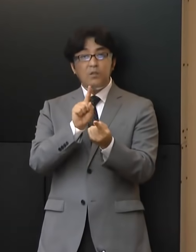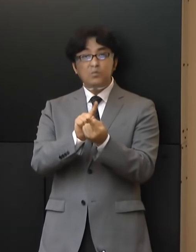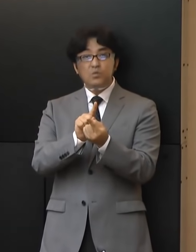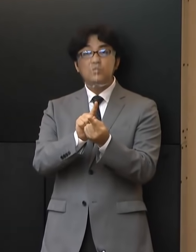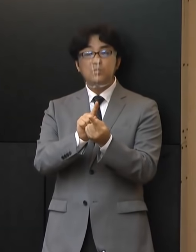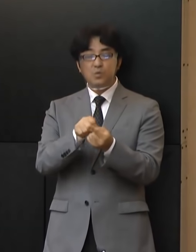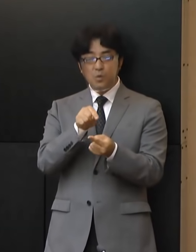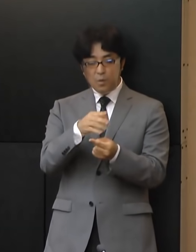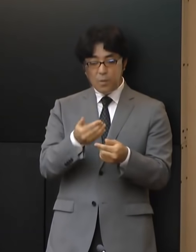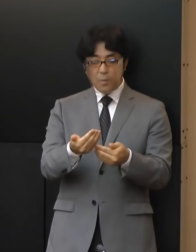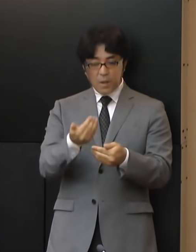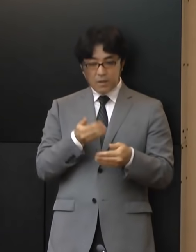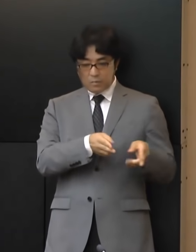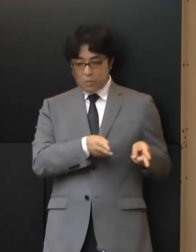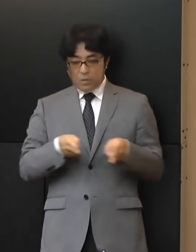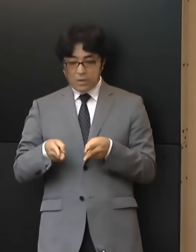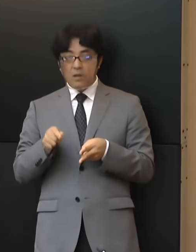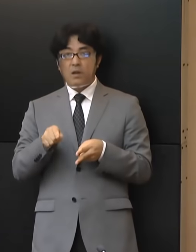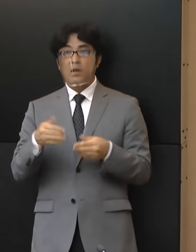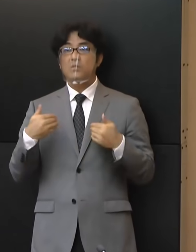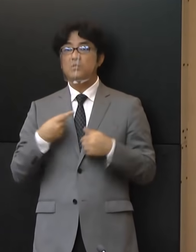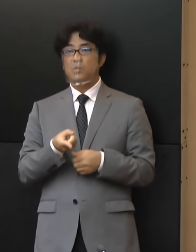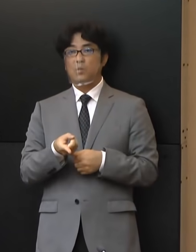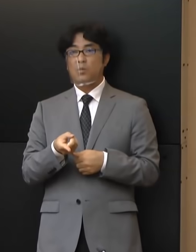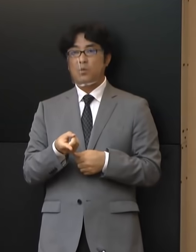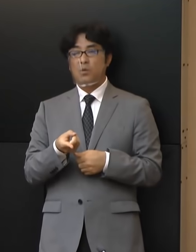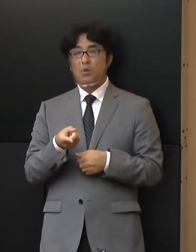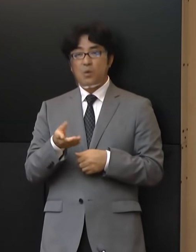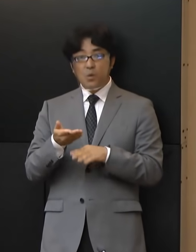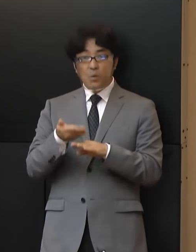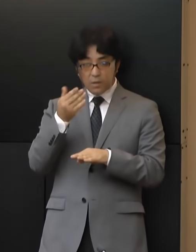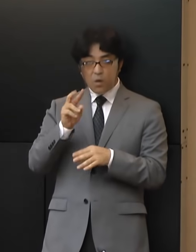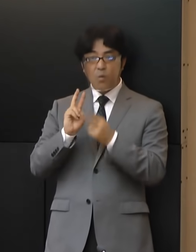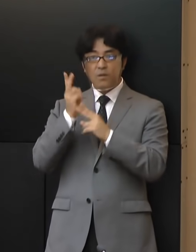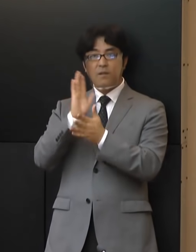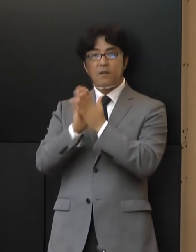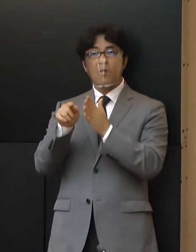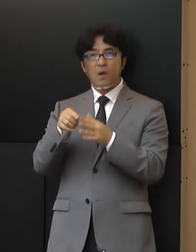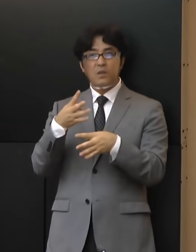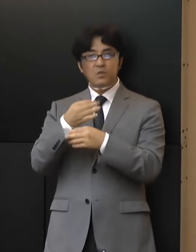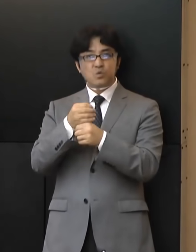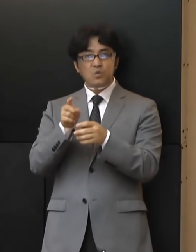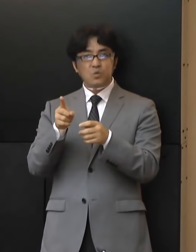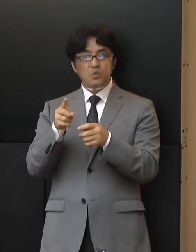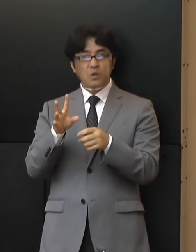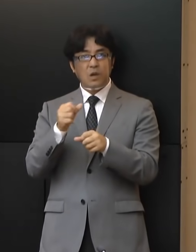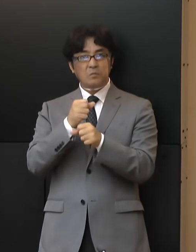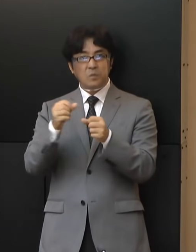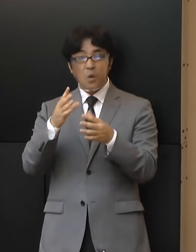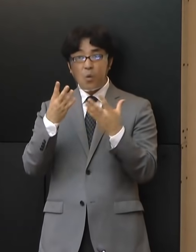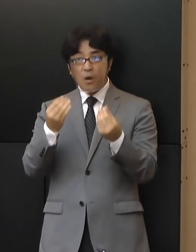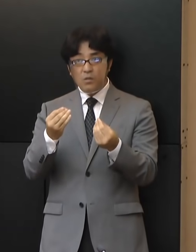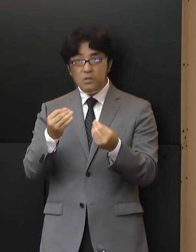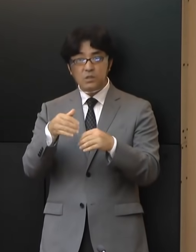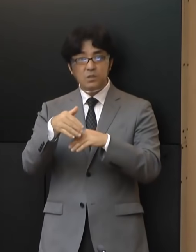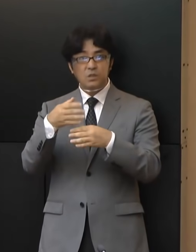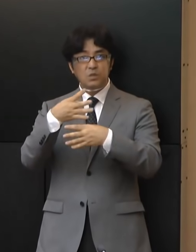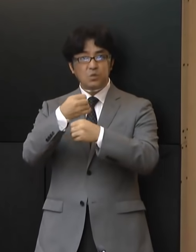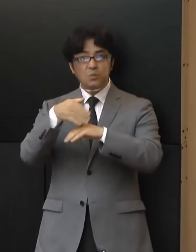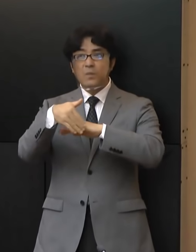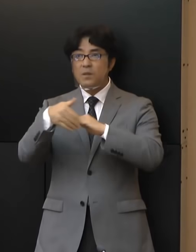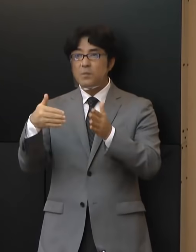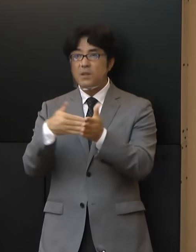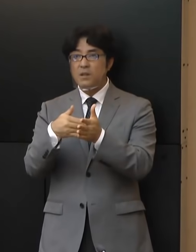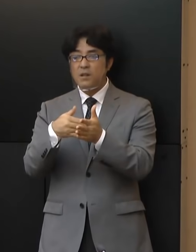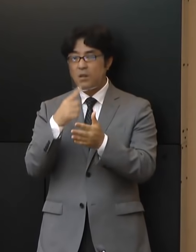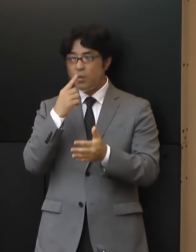り取っていかないと、私たちがそのではいつになったら解除できるのかという、将来への見立てを立てることも非常に厳しいだろう